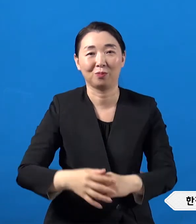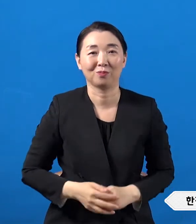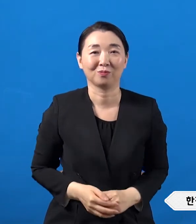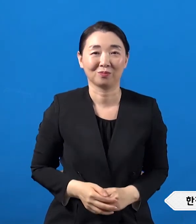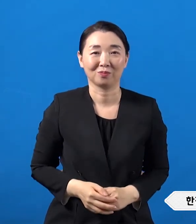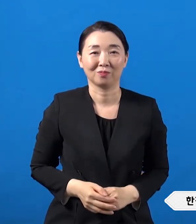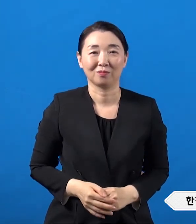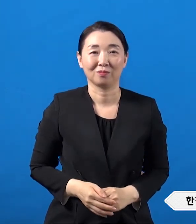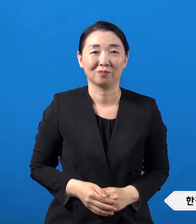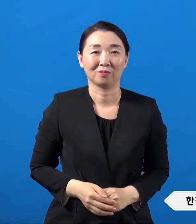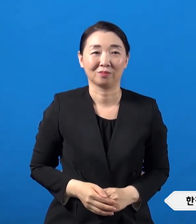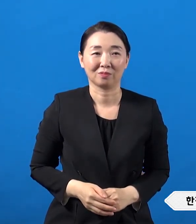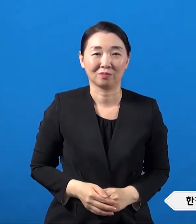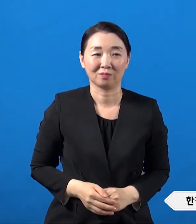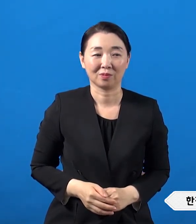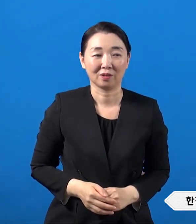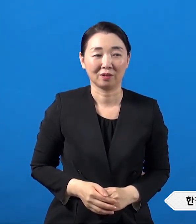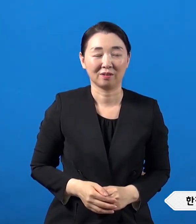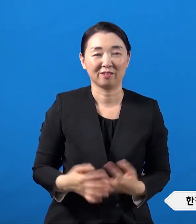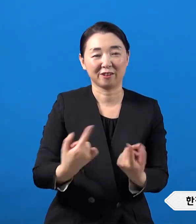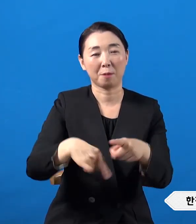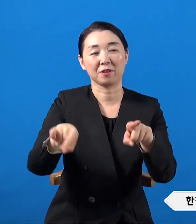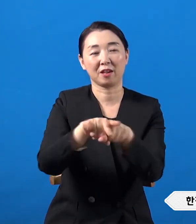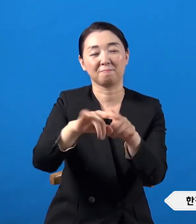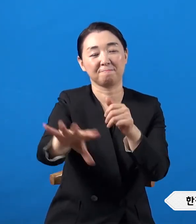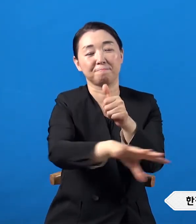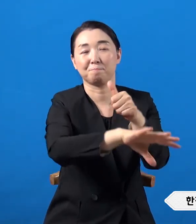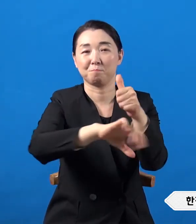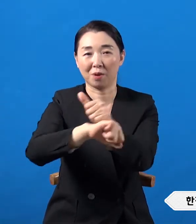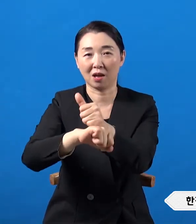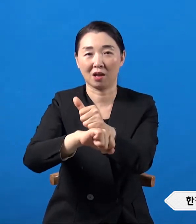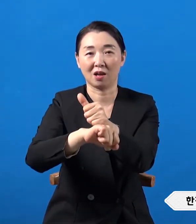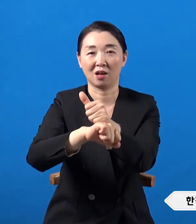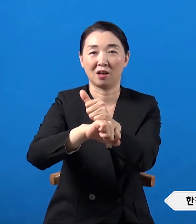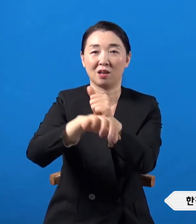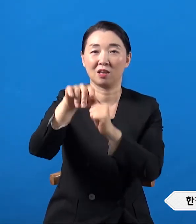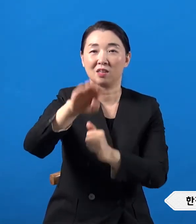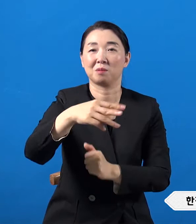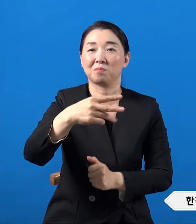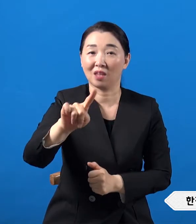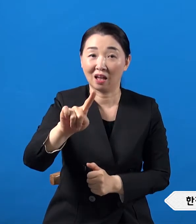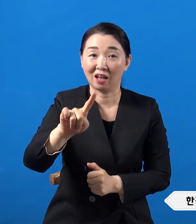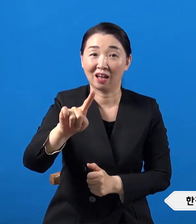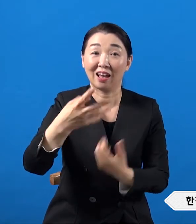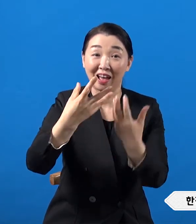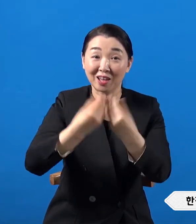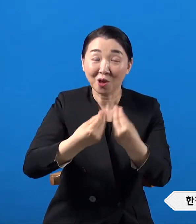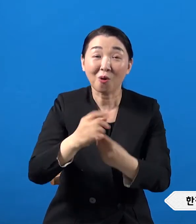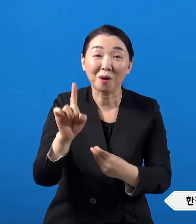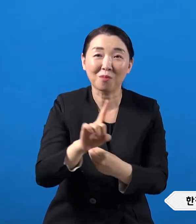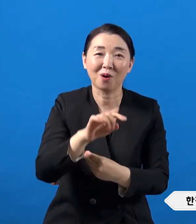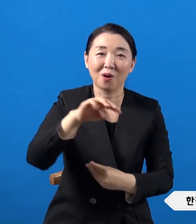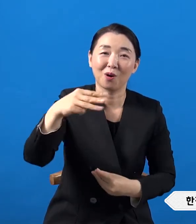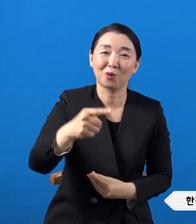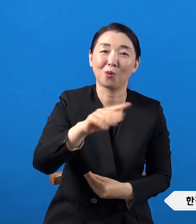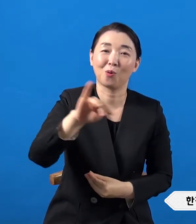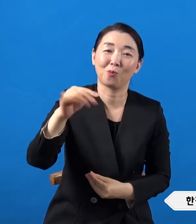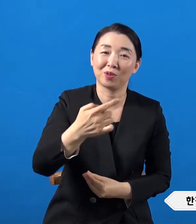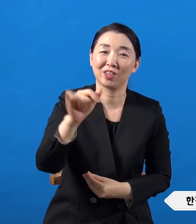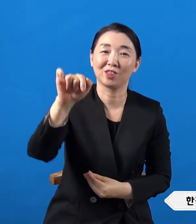것입니다. 그들을 거느리고 입다가 로빈훗 비슷하게, 우리나라로